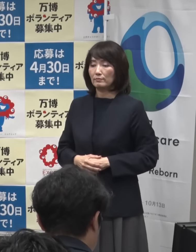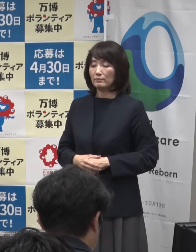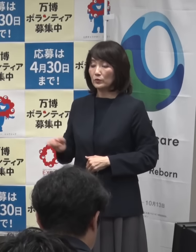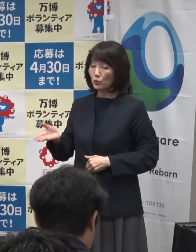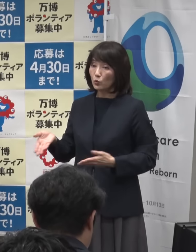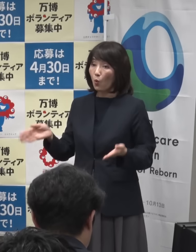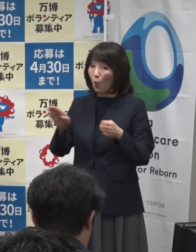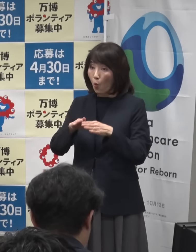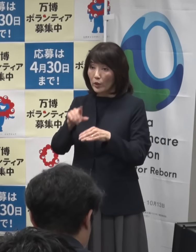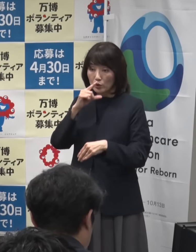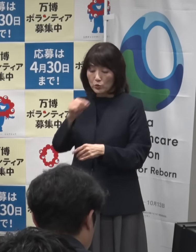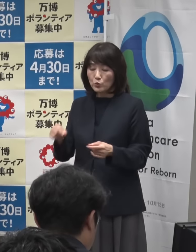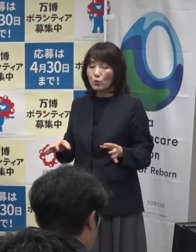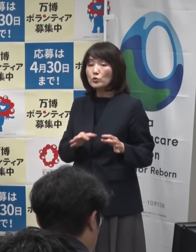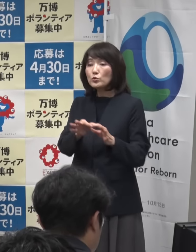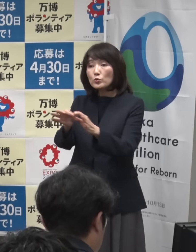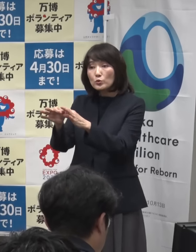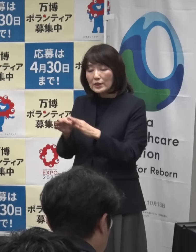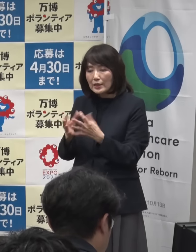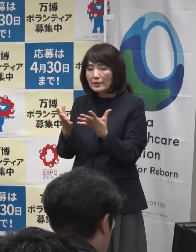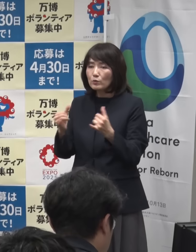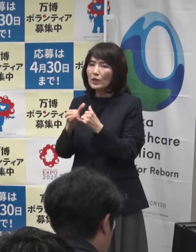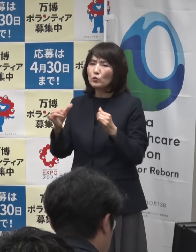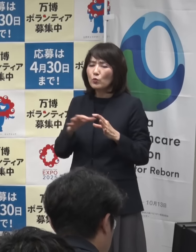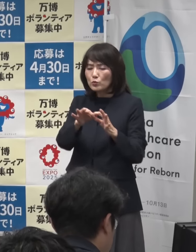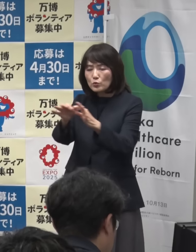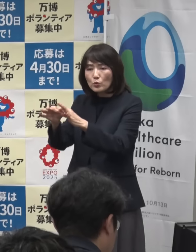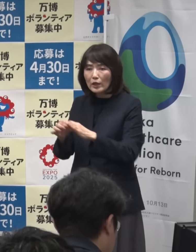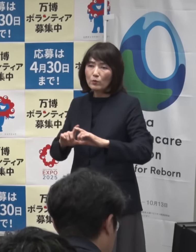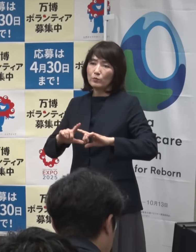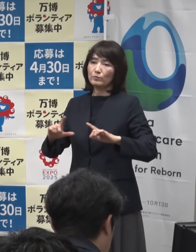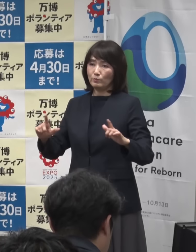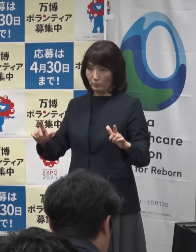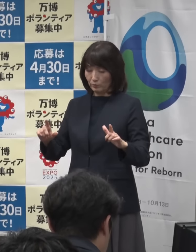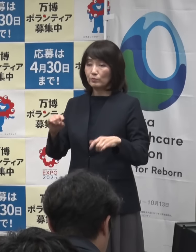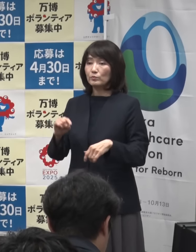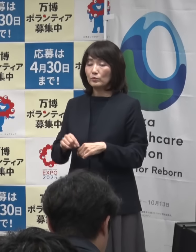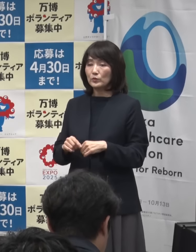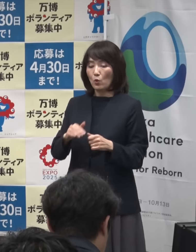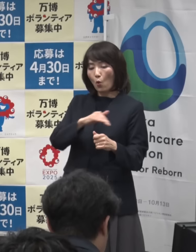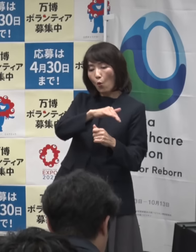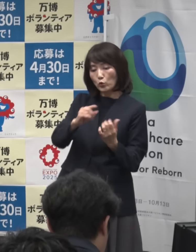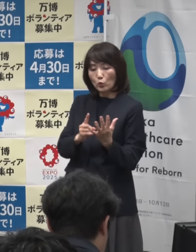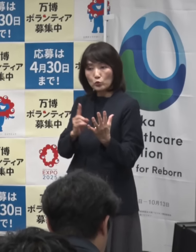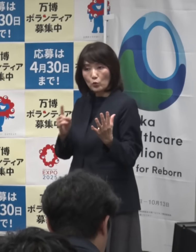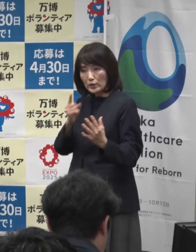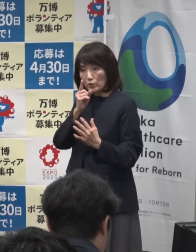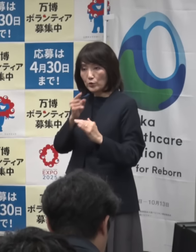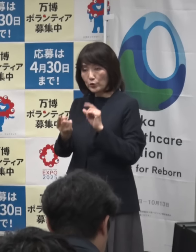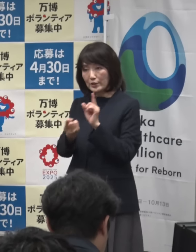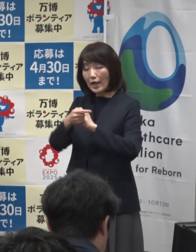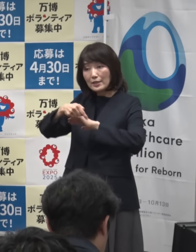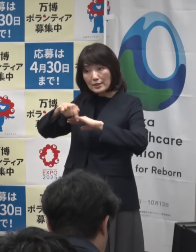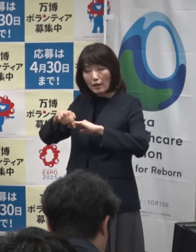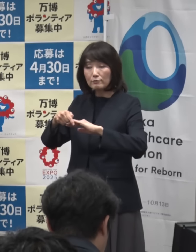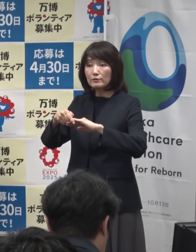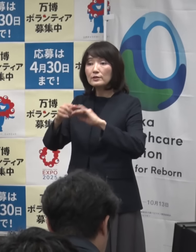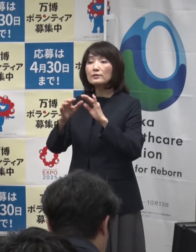多くの人と人とのつながりを広めていきたいと、そしてその孤独孤立対策についてですね、